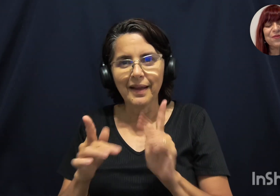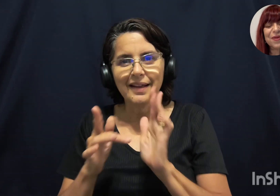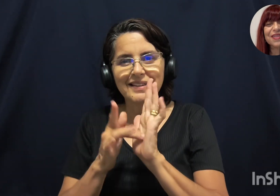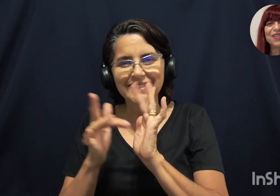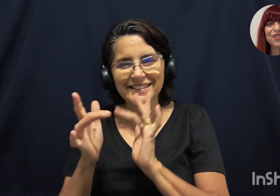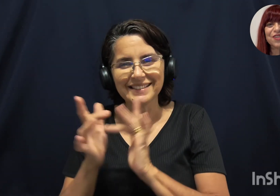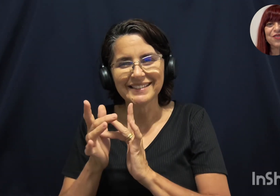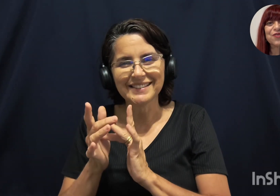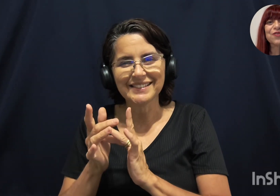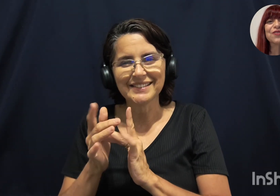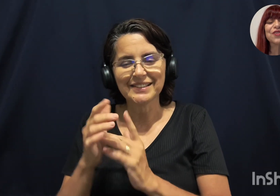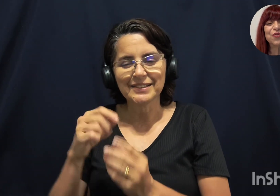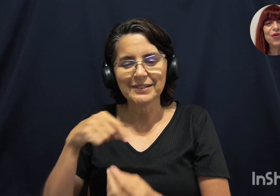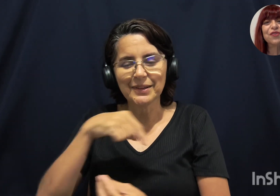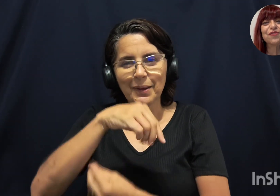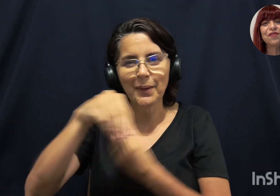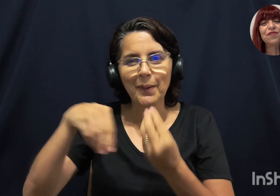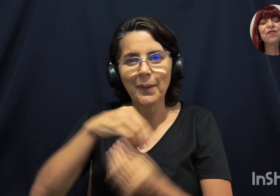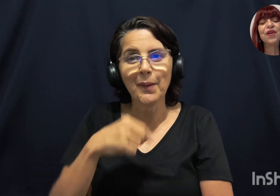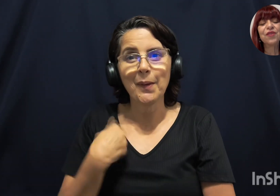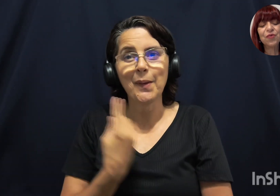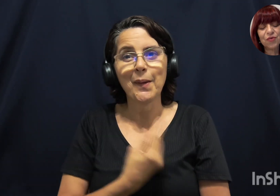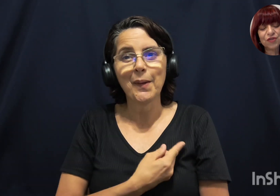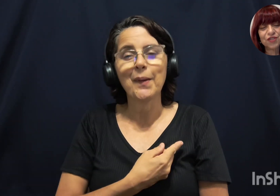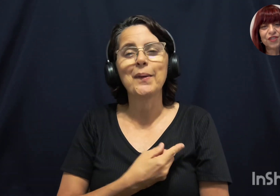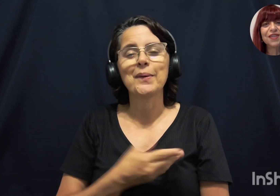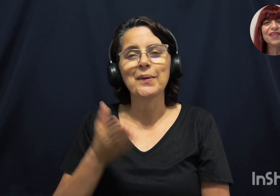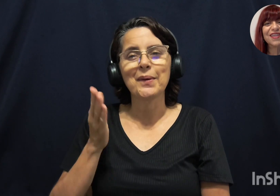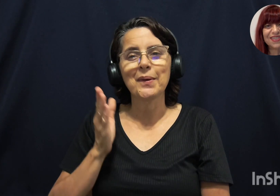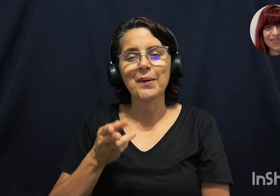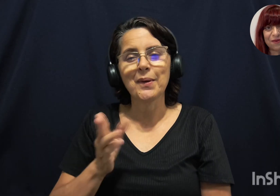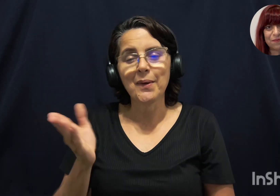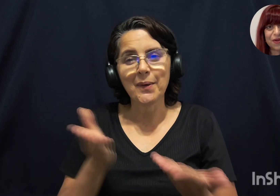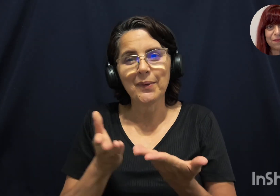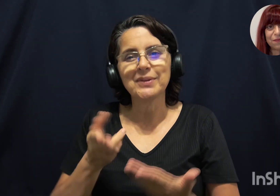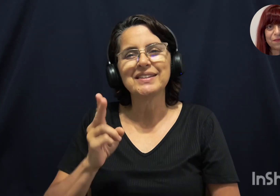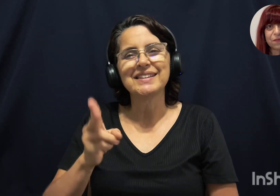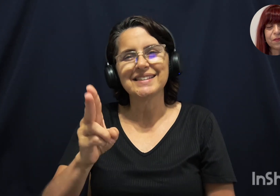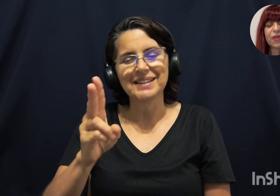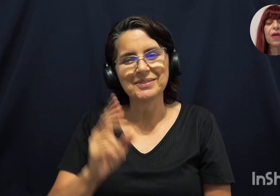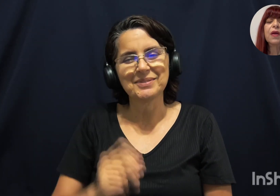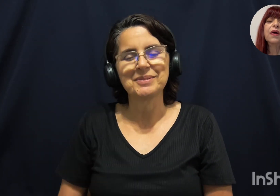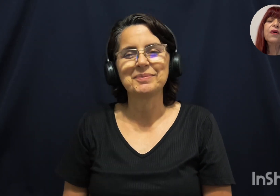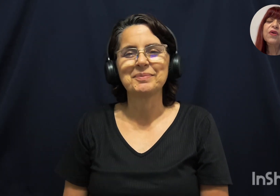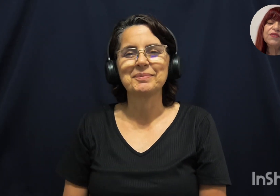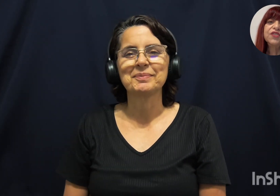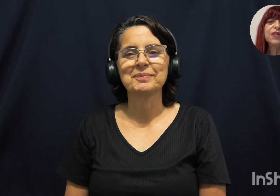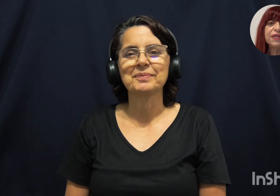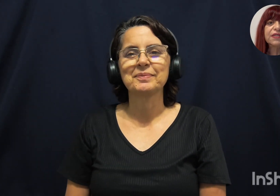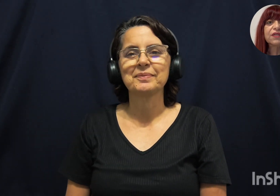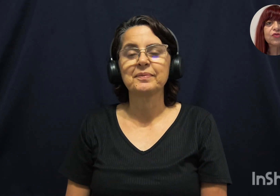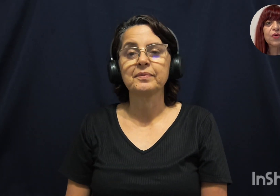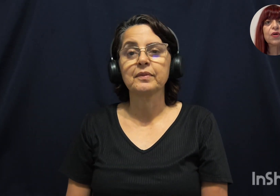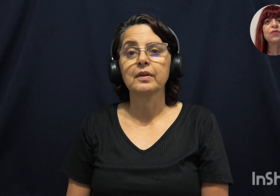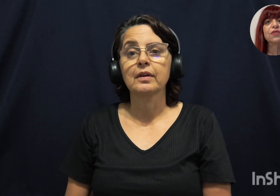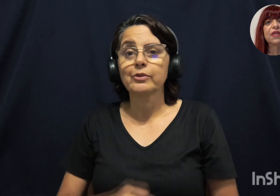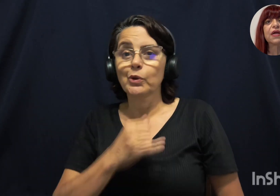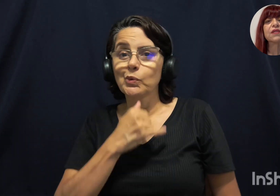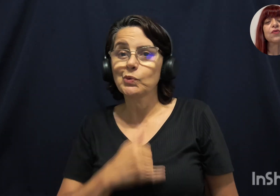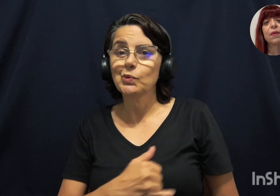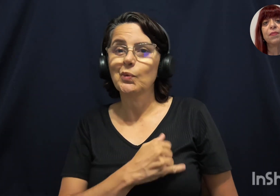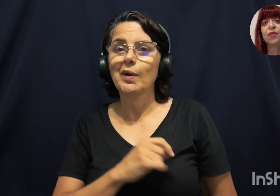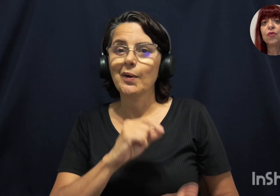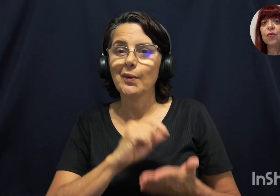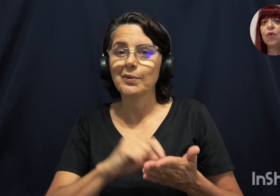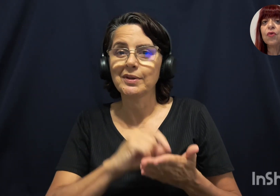Que a paz do Mestre Jesus continue nos envolvendo hoje e sempre. O evangelista João nos